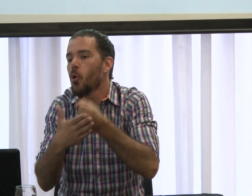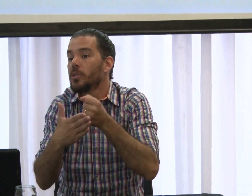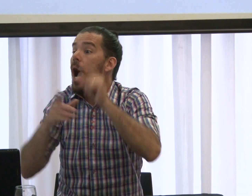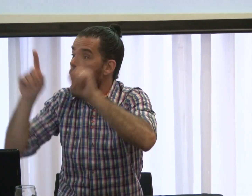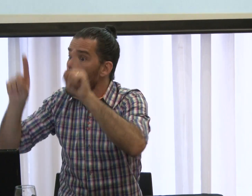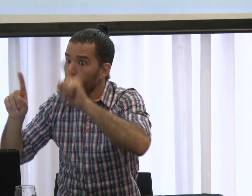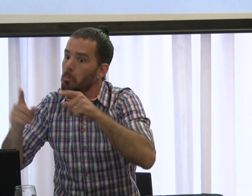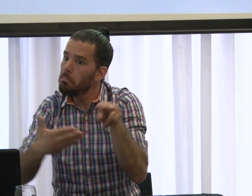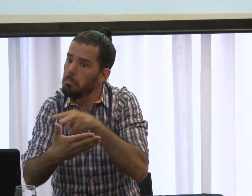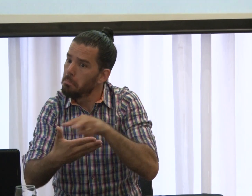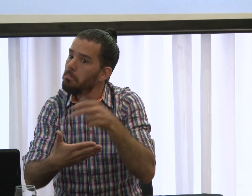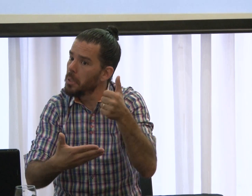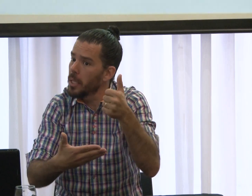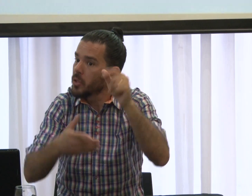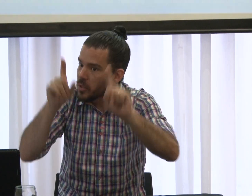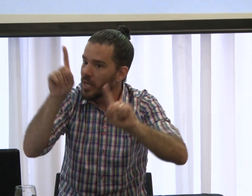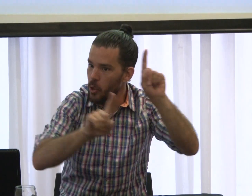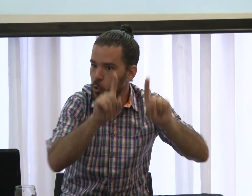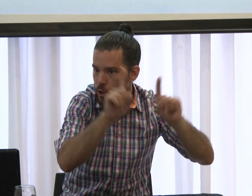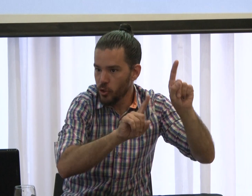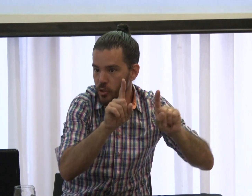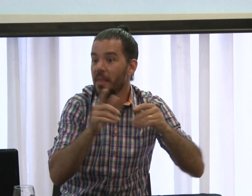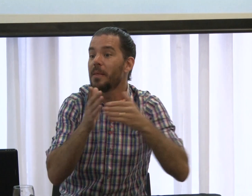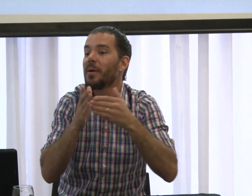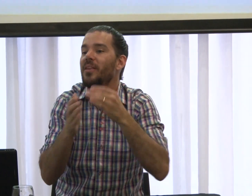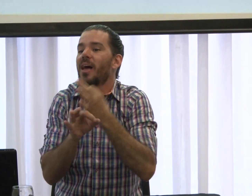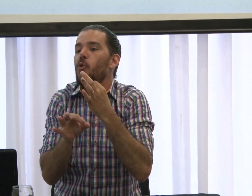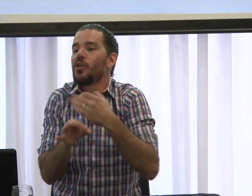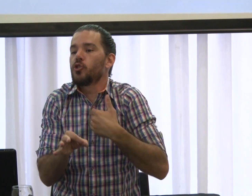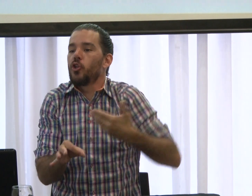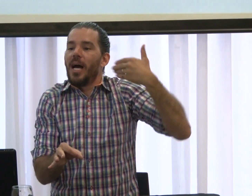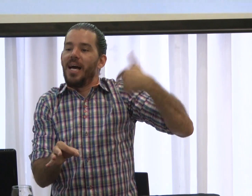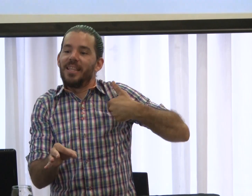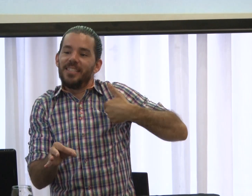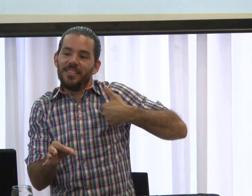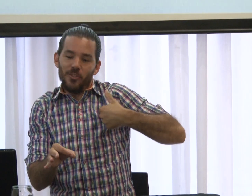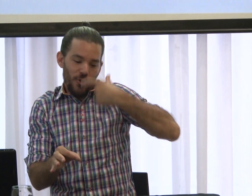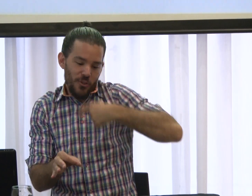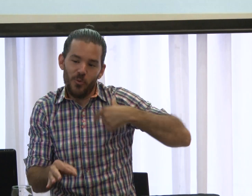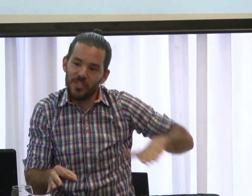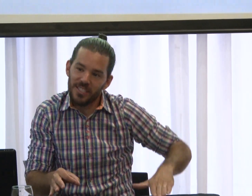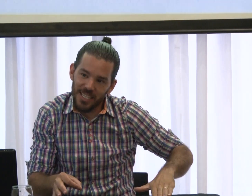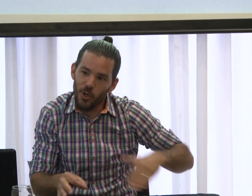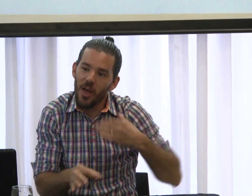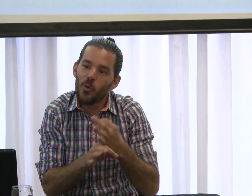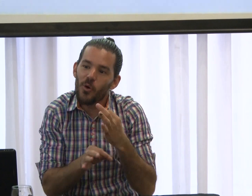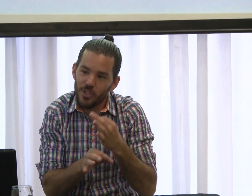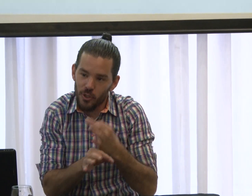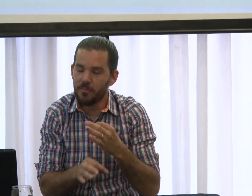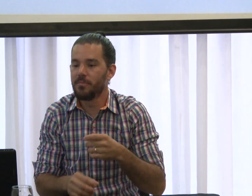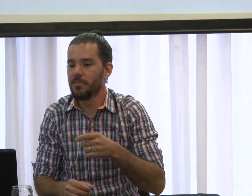pero un poquito que me cuesta. Dice, algunos pueden leer bien. Y depende de la educación que hayamos tenido antes, cuando éramos